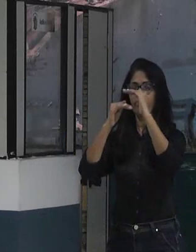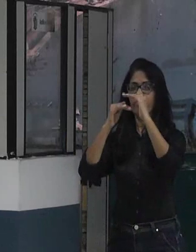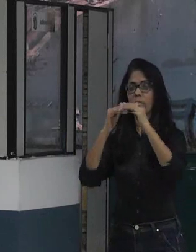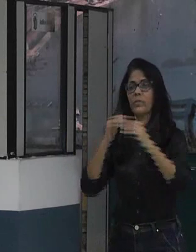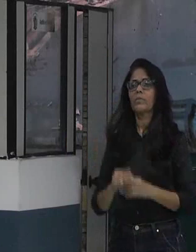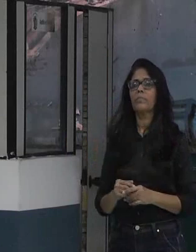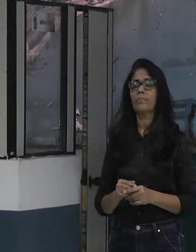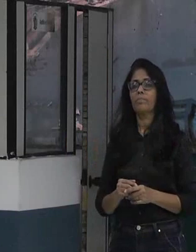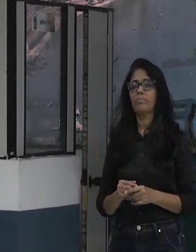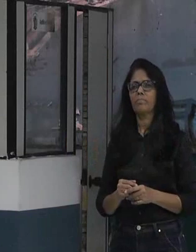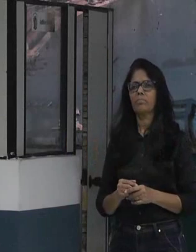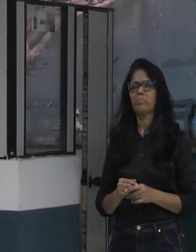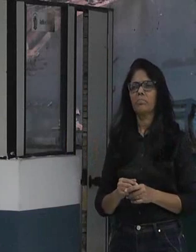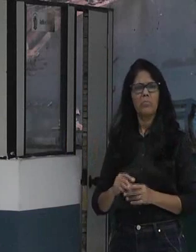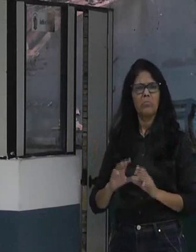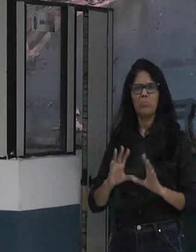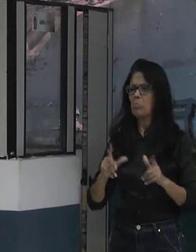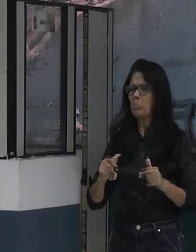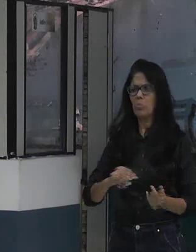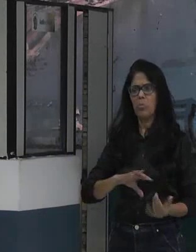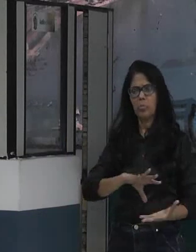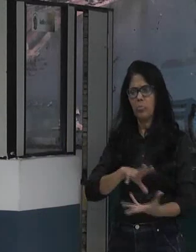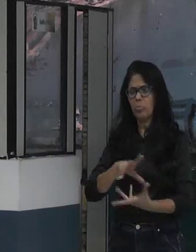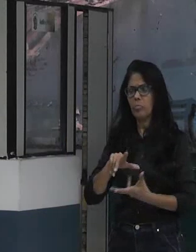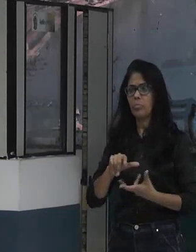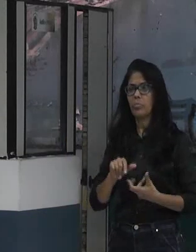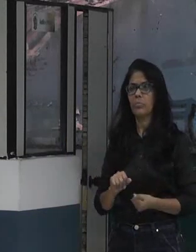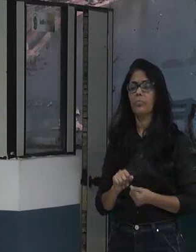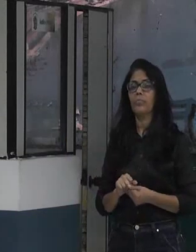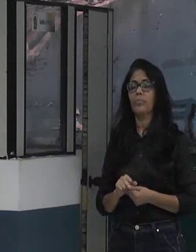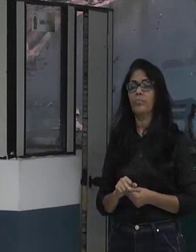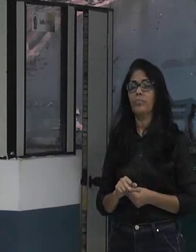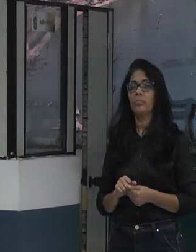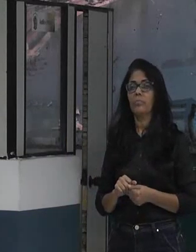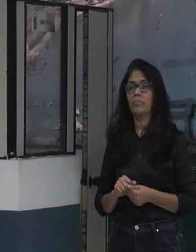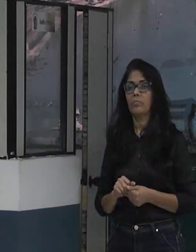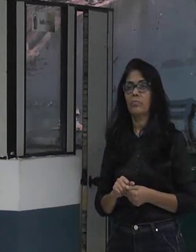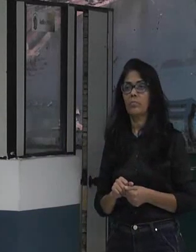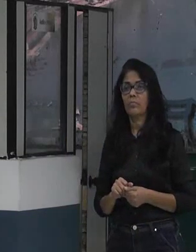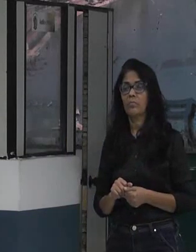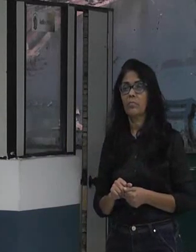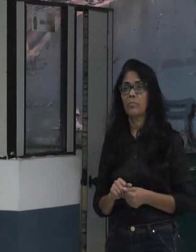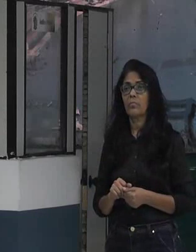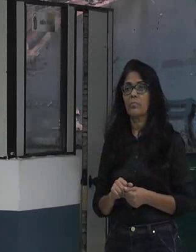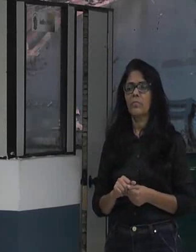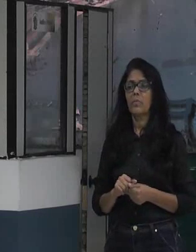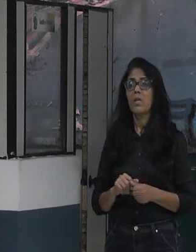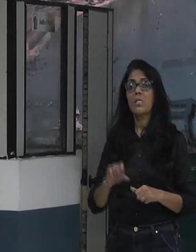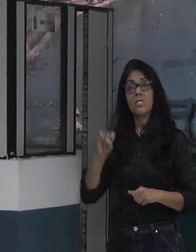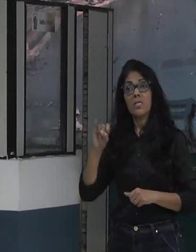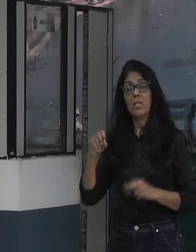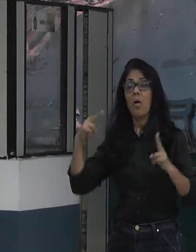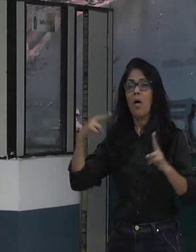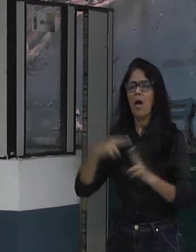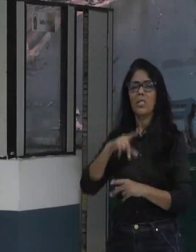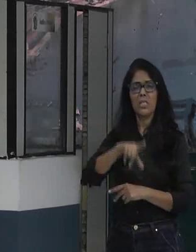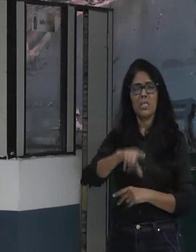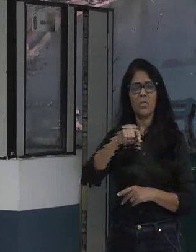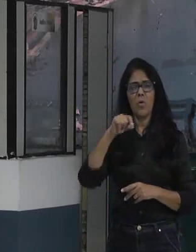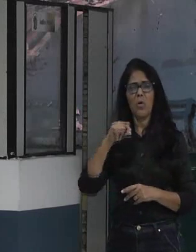Ilhéus mundialmente. Porque no momento que a UESC se destaca internacionalmente, está levando o nome de